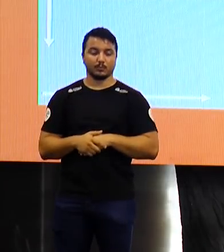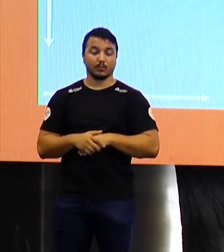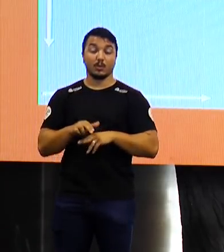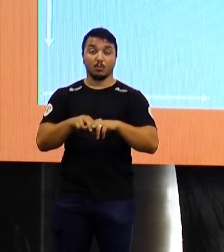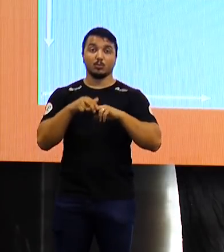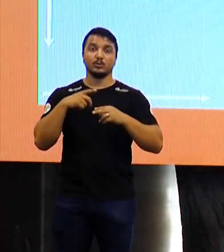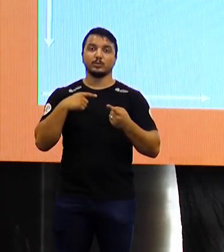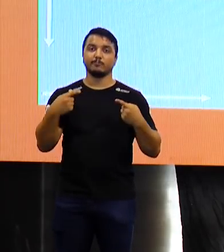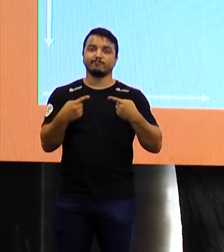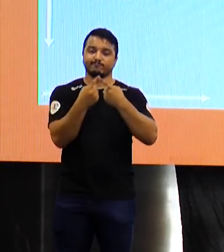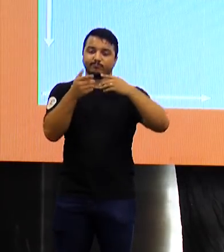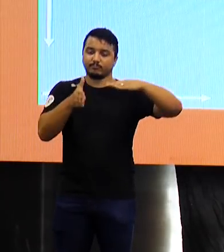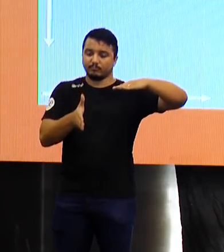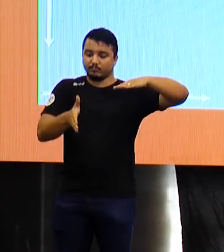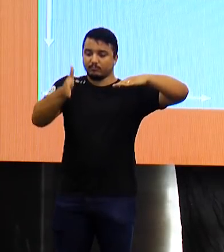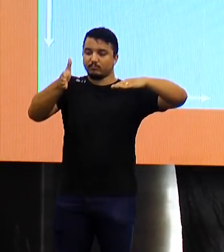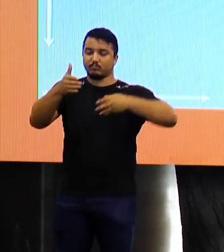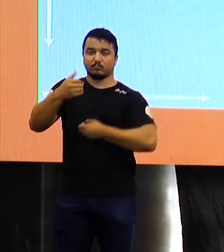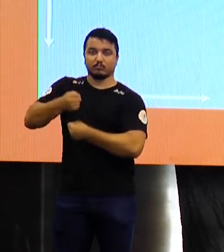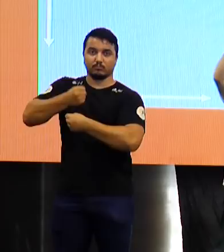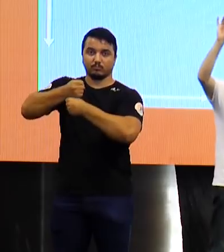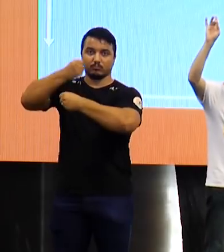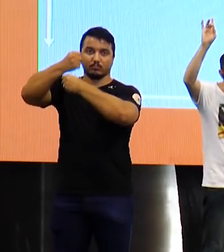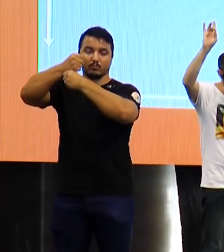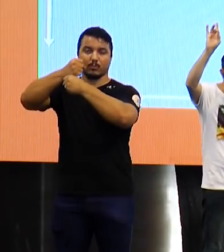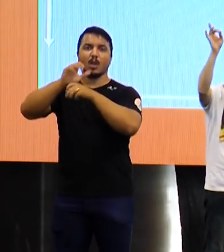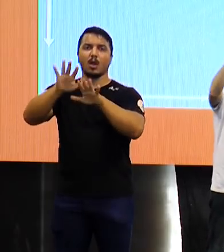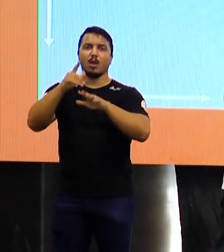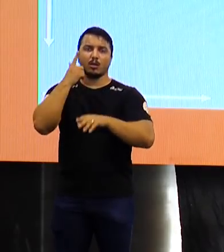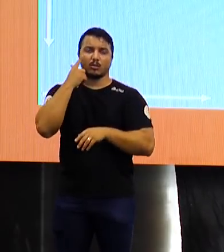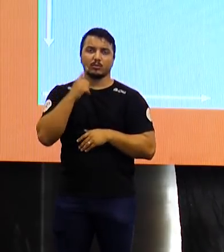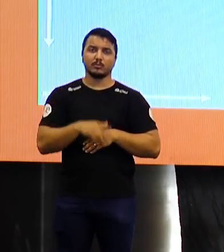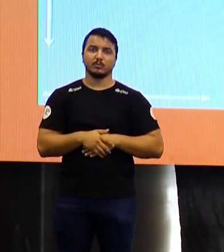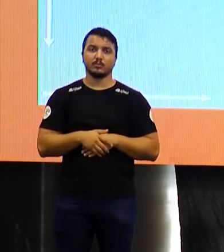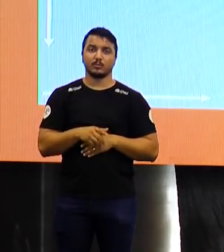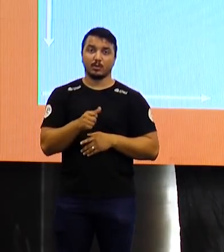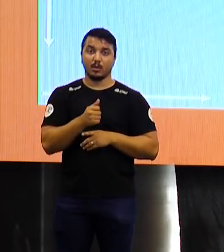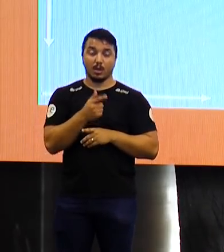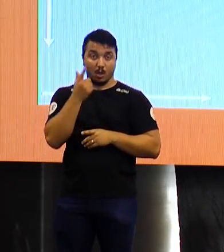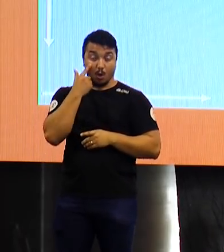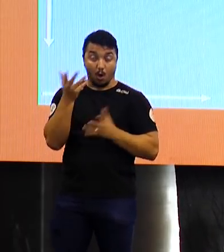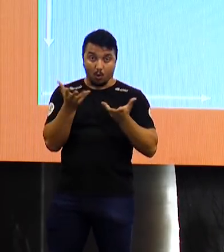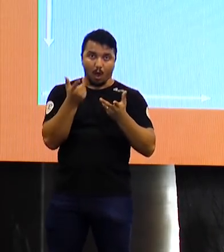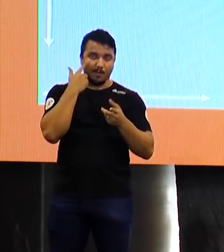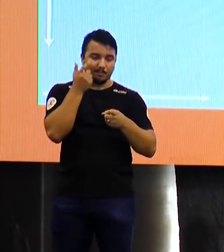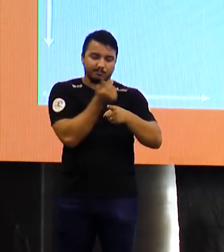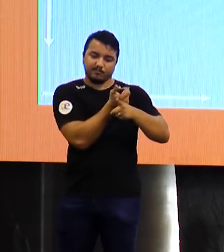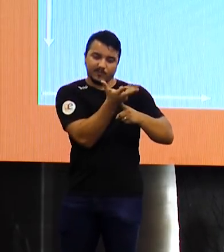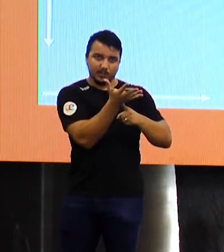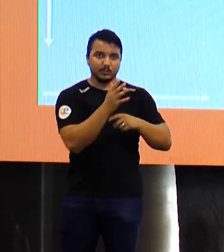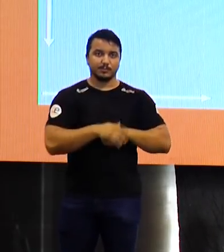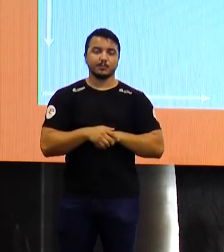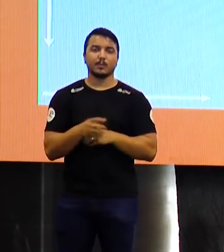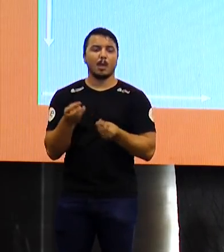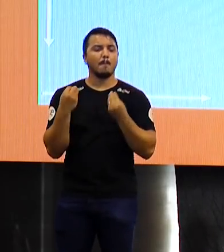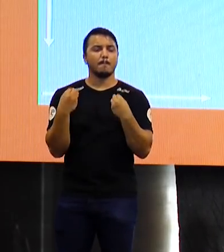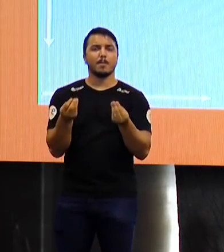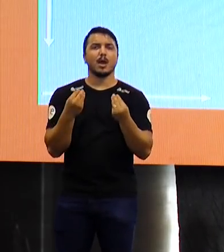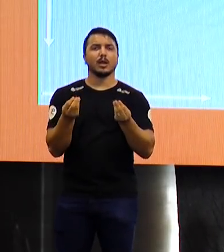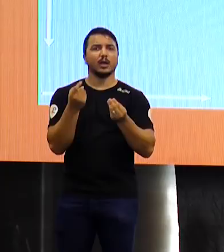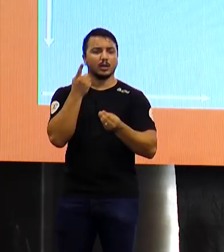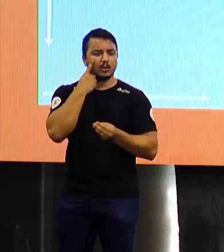É para isso que serve a represa. Agora, fisicamente falando, não estou falando de geografia, estou falando de física. Para que serve,